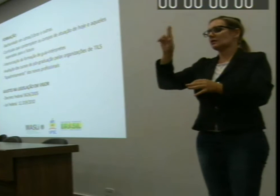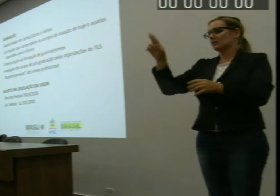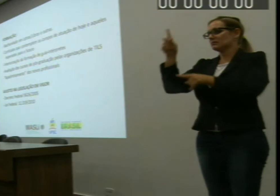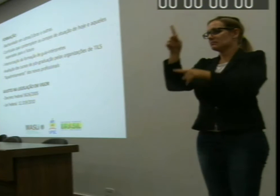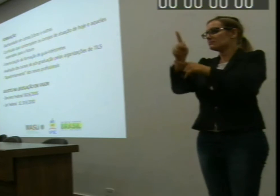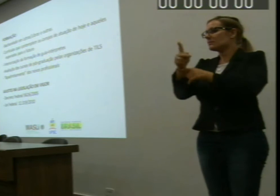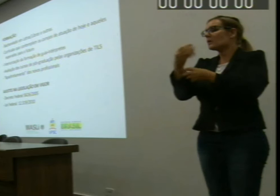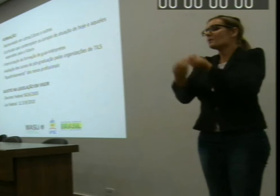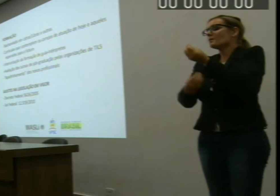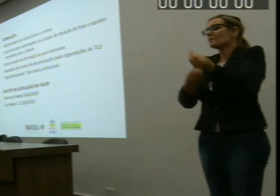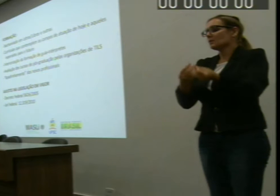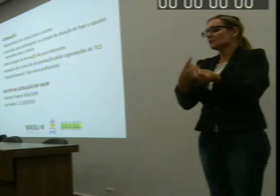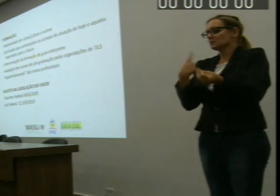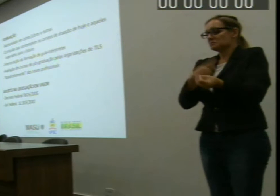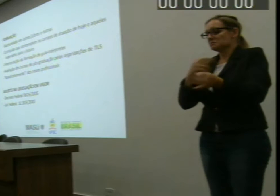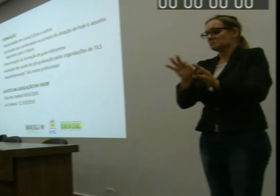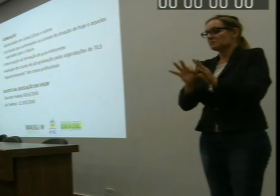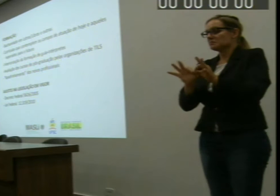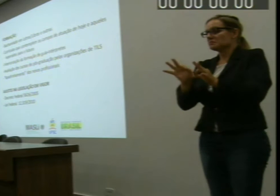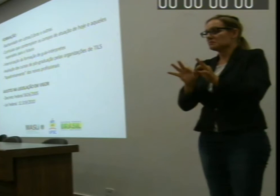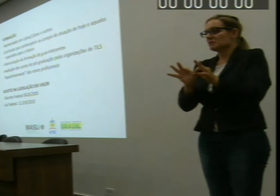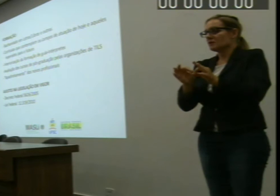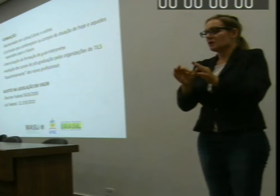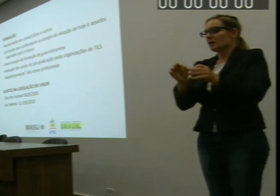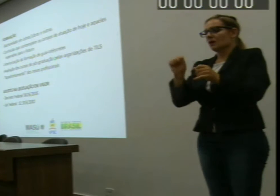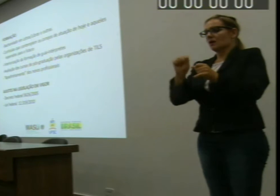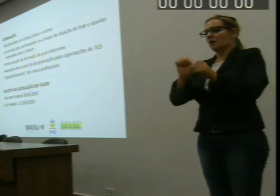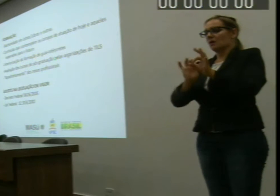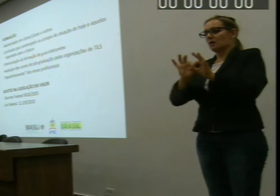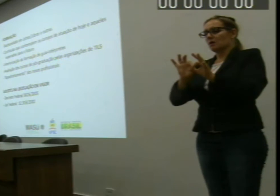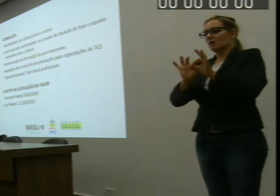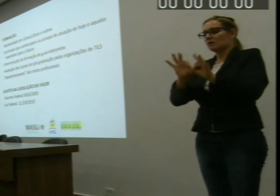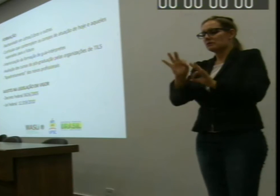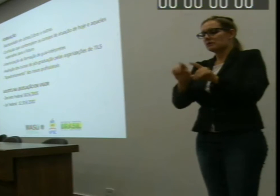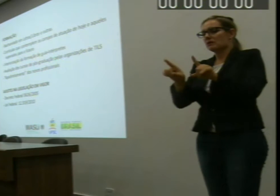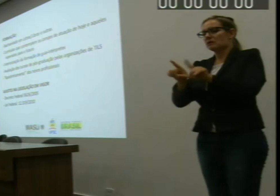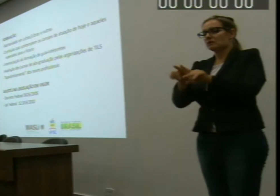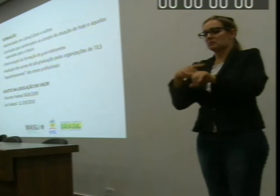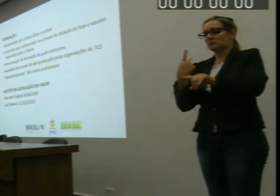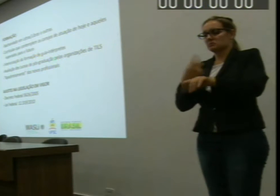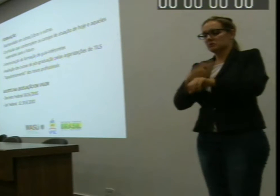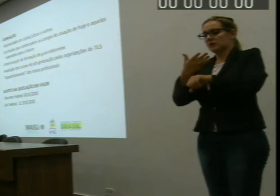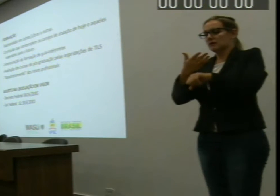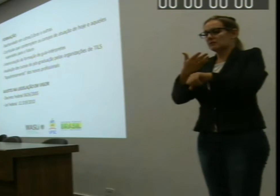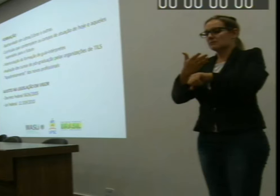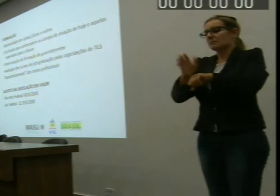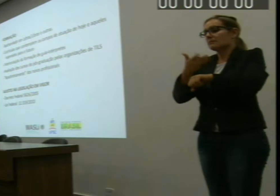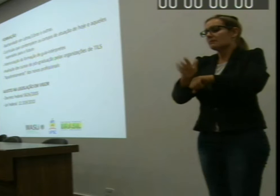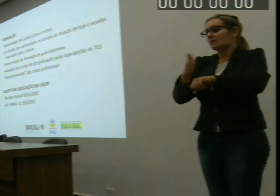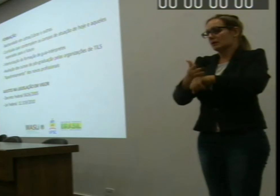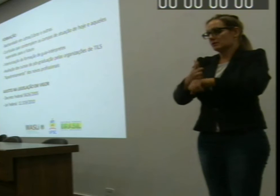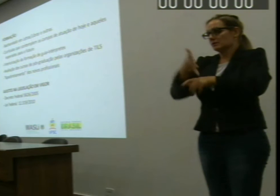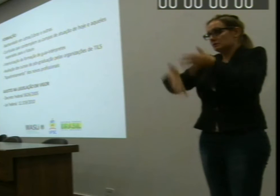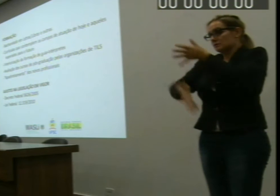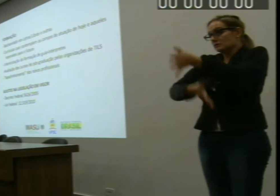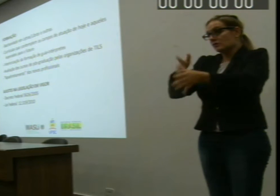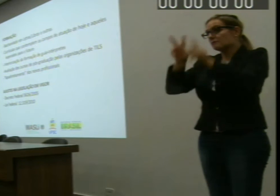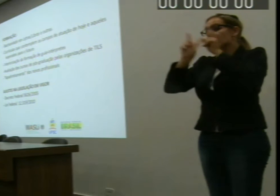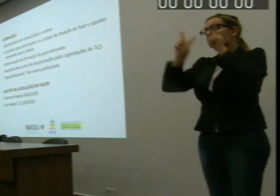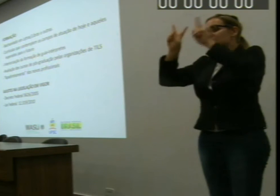a organizar os nossos vídeos a construir as nossas nossas ah práticas da língua de sinais visualmente